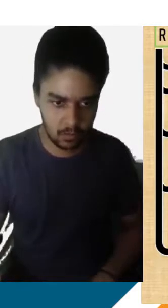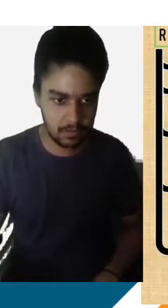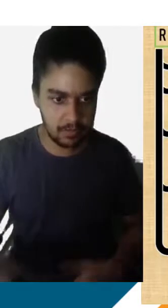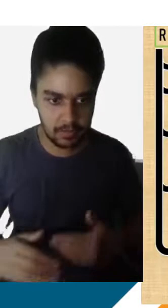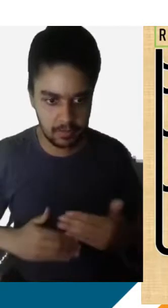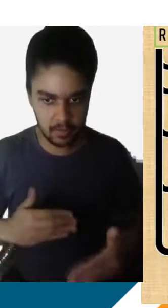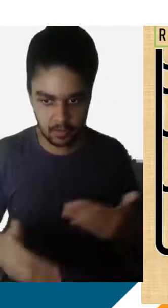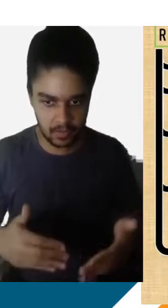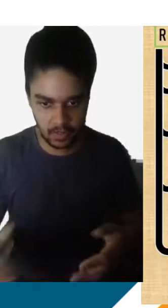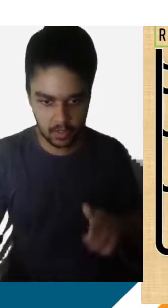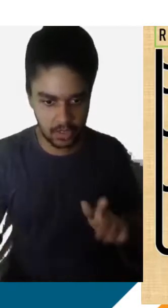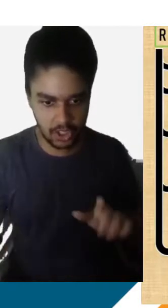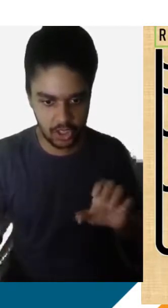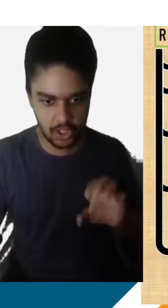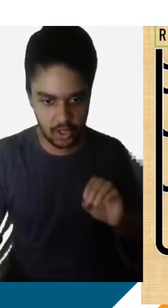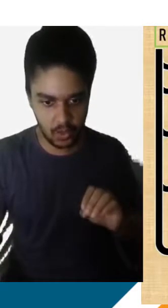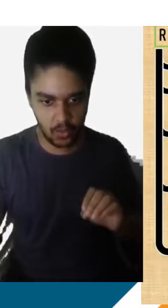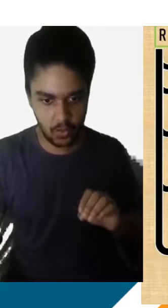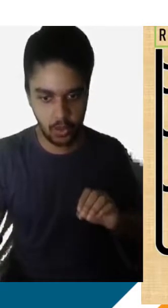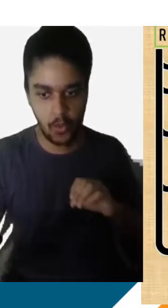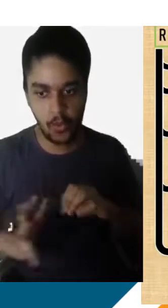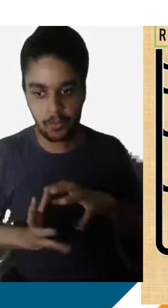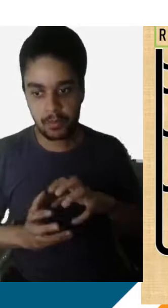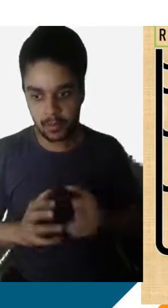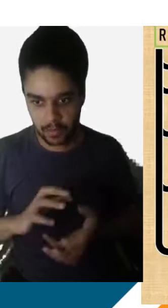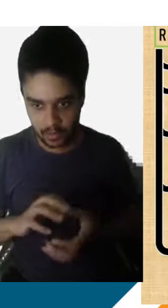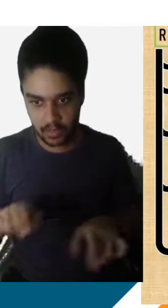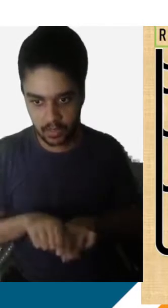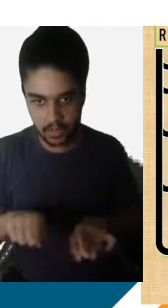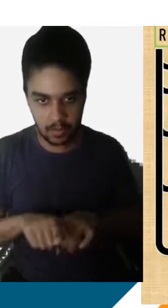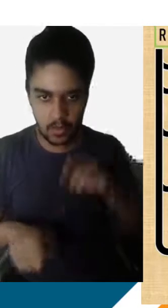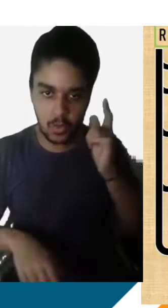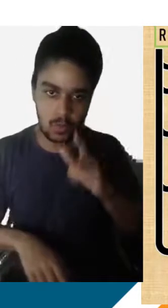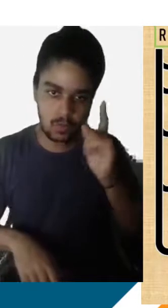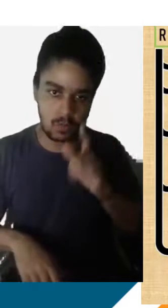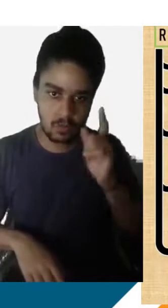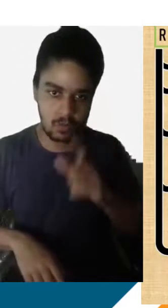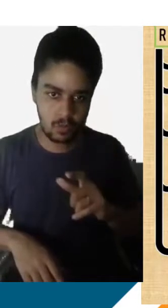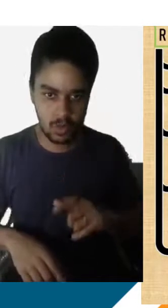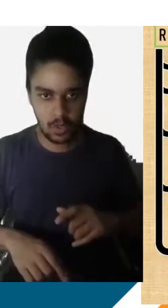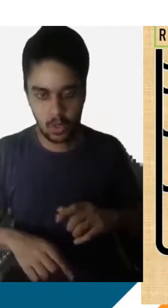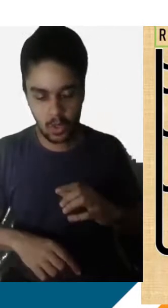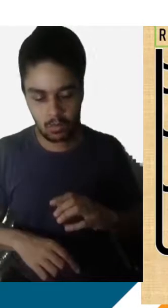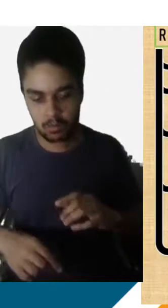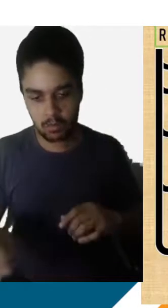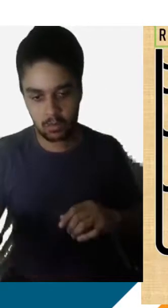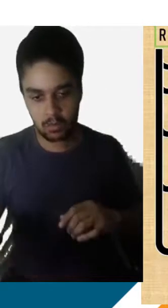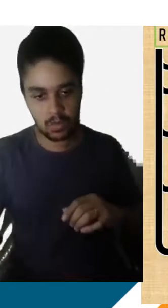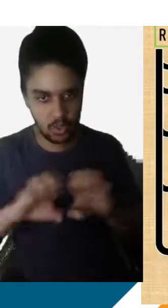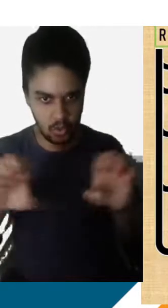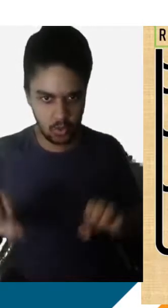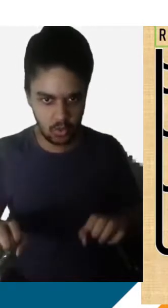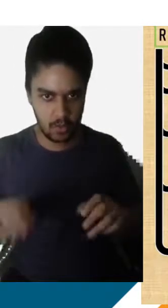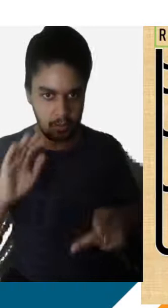os processos geomorfológicos, mas também considera as morfoesculturas, né?